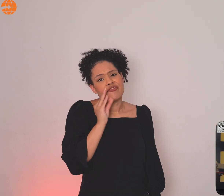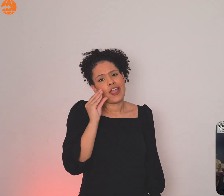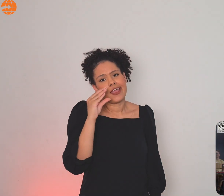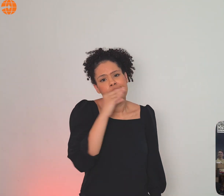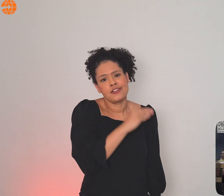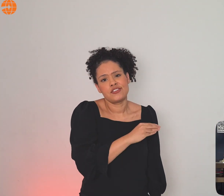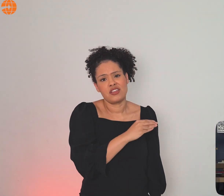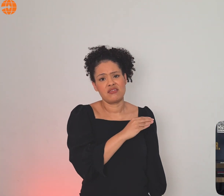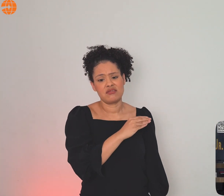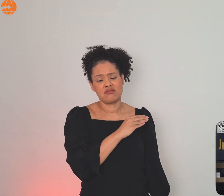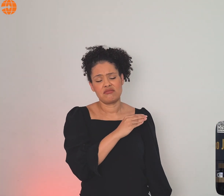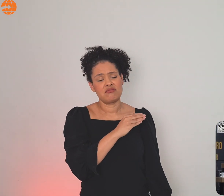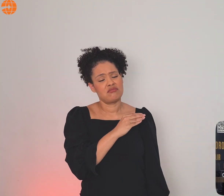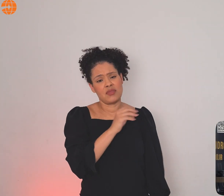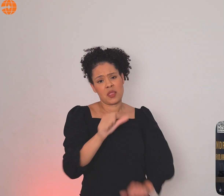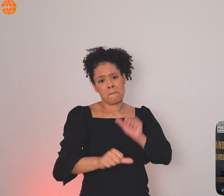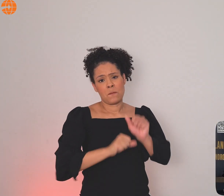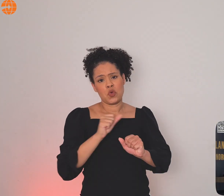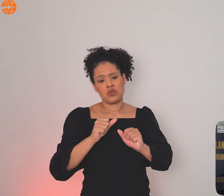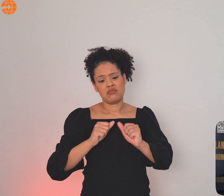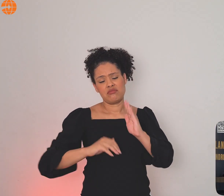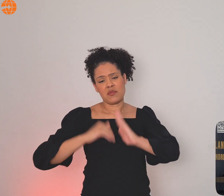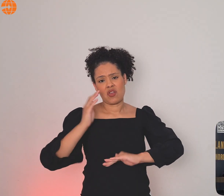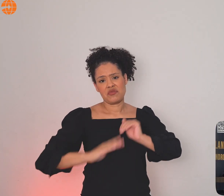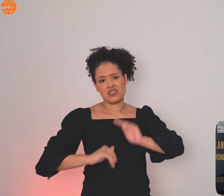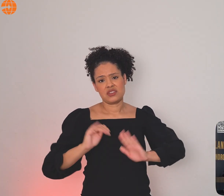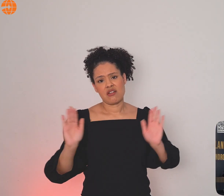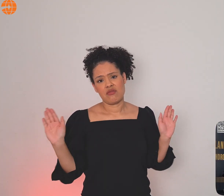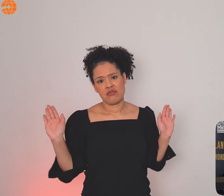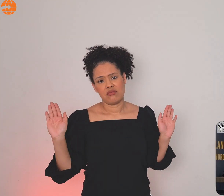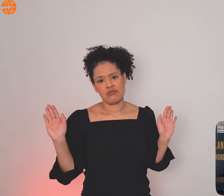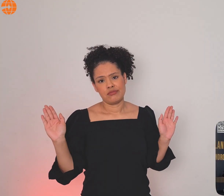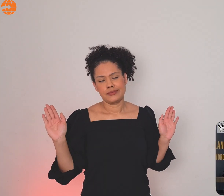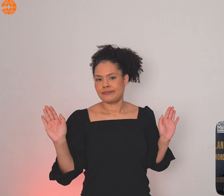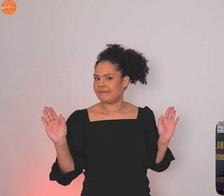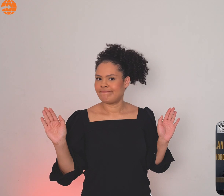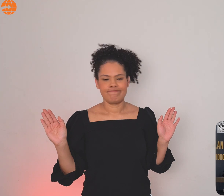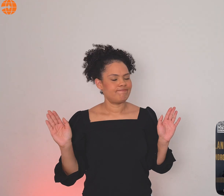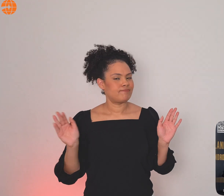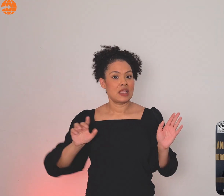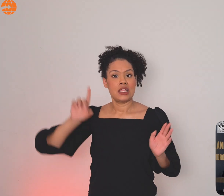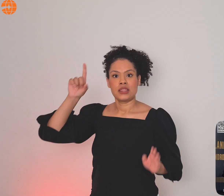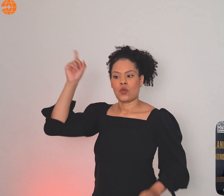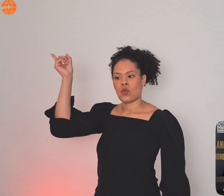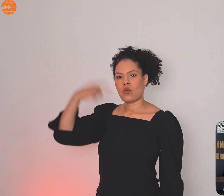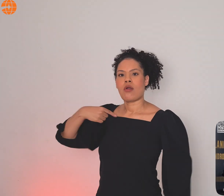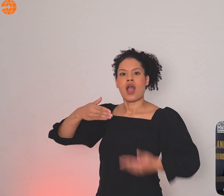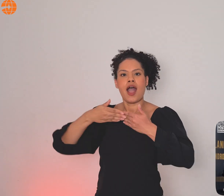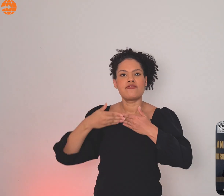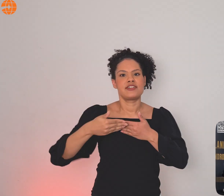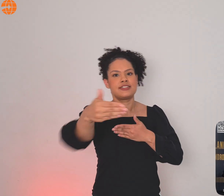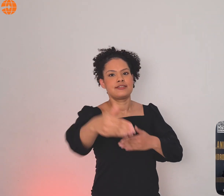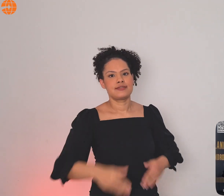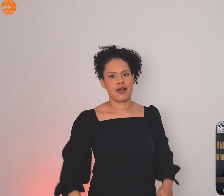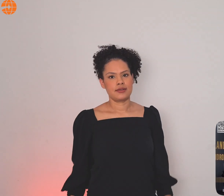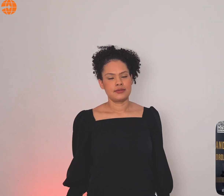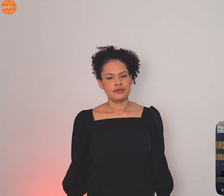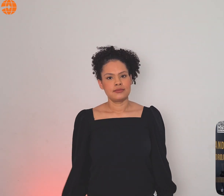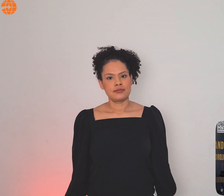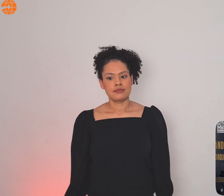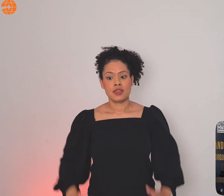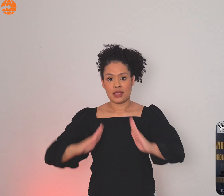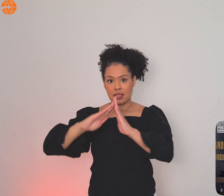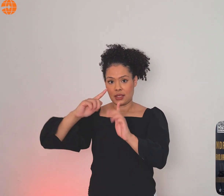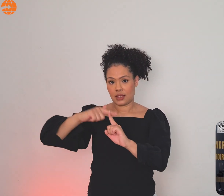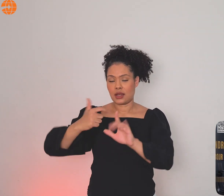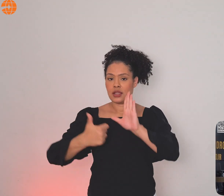Não, o meu chamado é para avançar. O chamado dessa igreja é para avançar. O